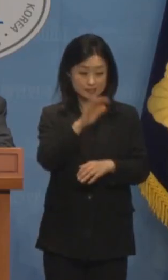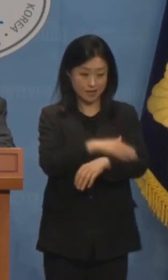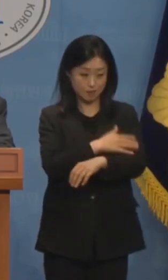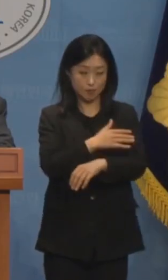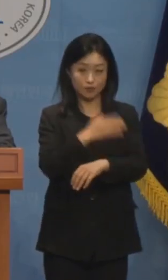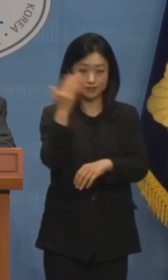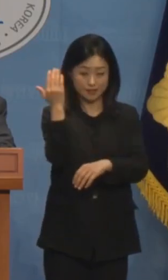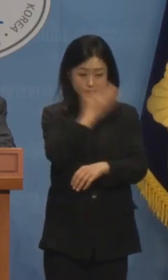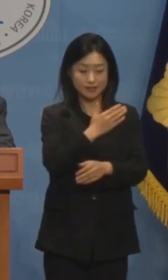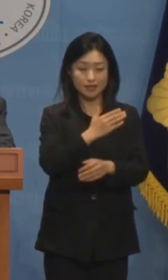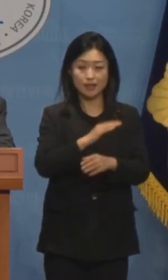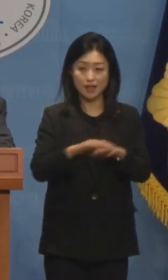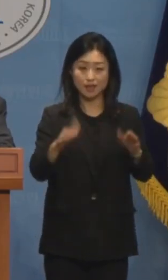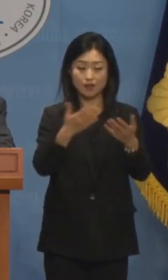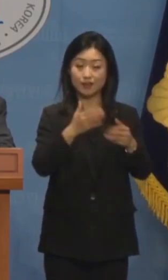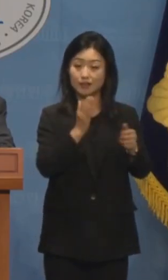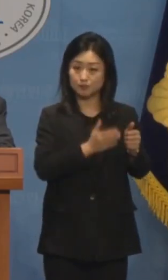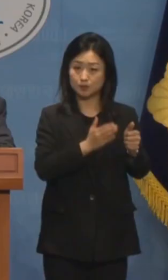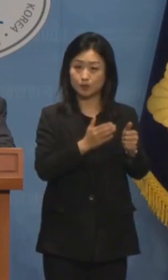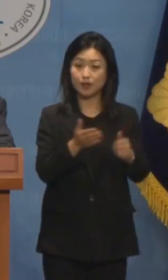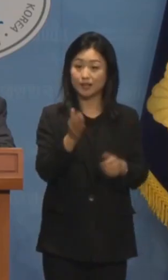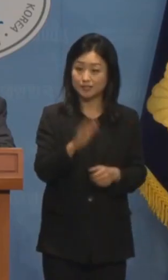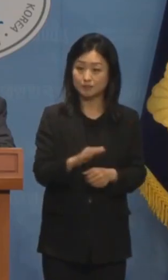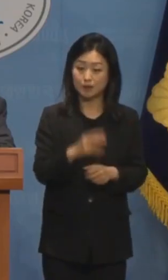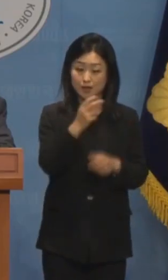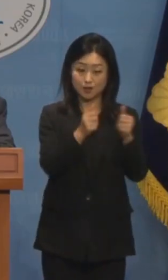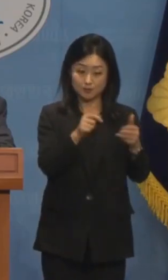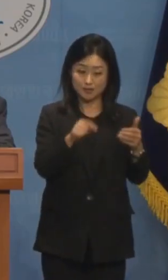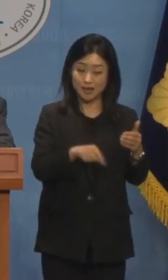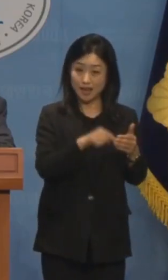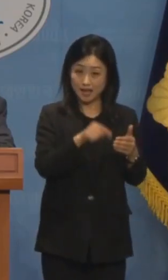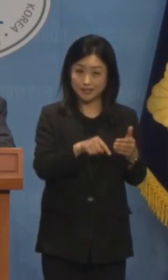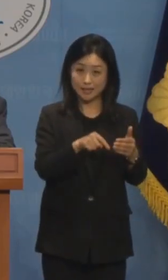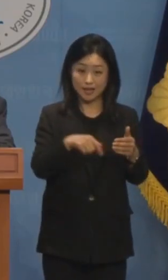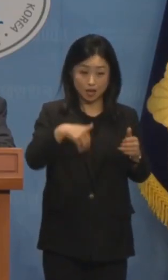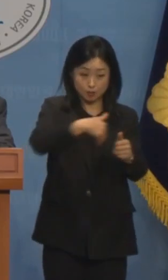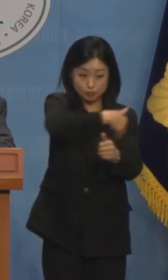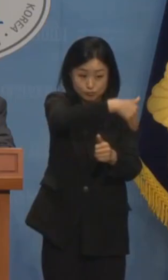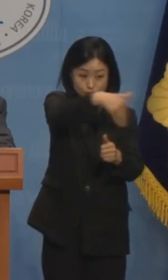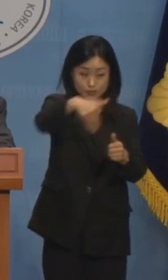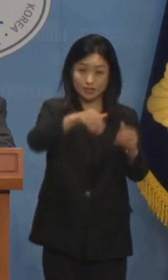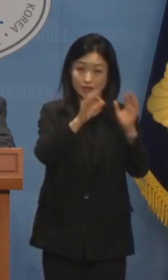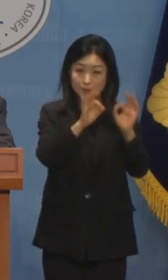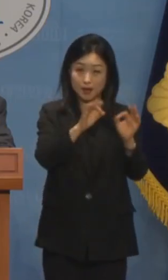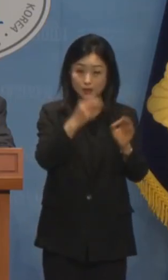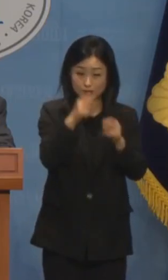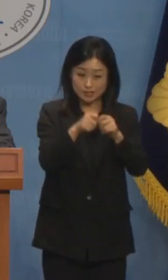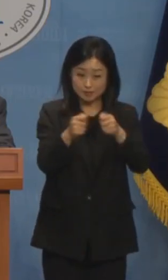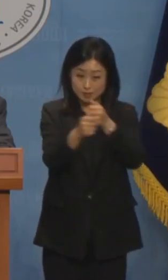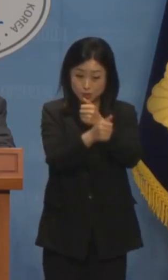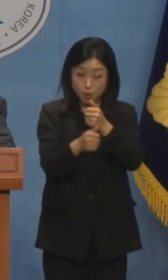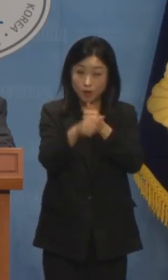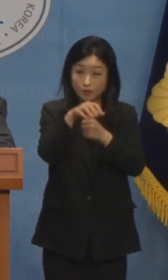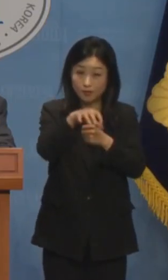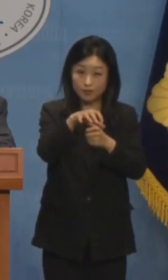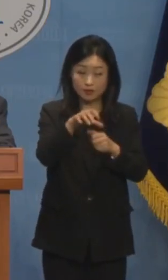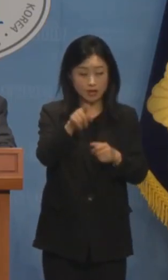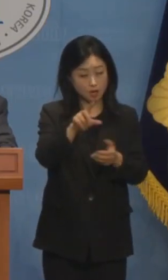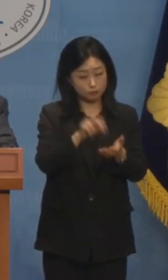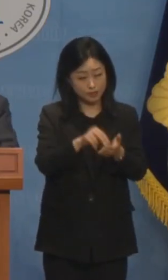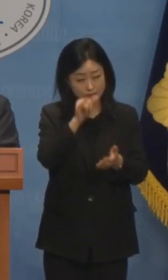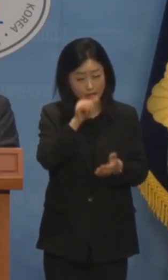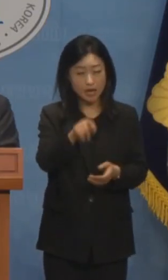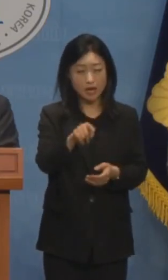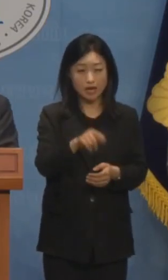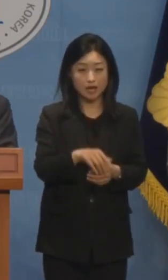것입니다. 그러나 이번 수사심의 개최에 불만을 가진 검찰 내부의 분위기를 본다면 한 가닥 희망을 가지는 것조차